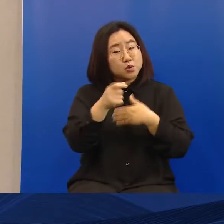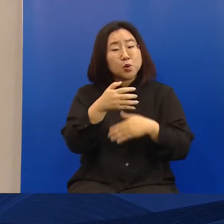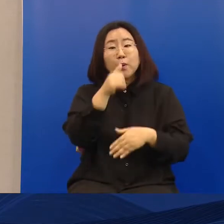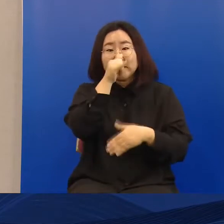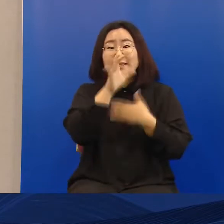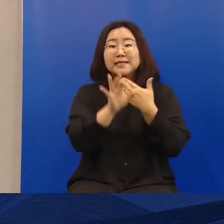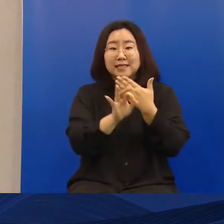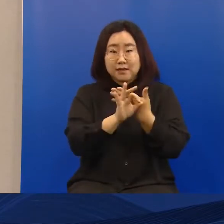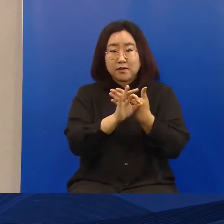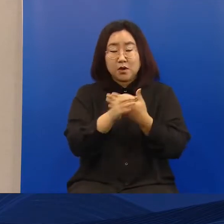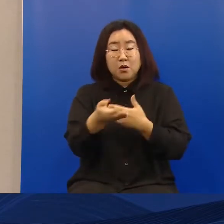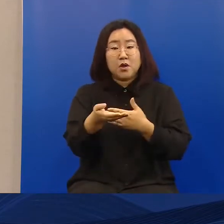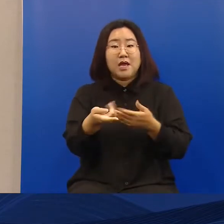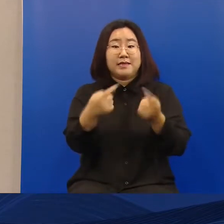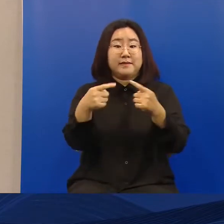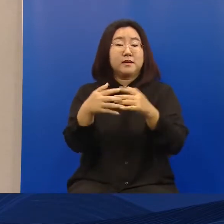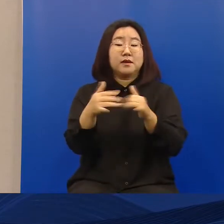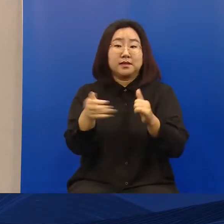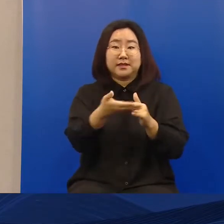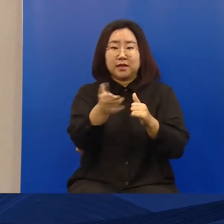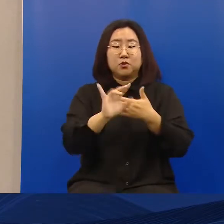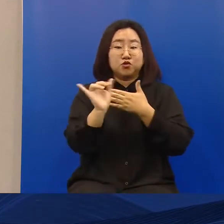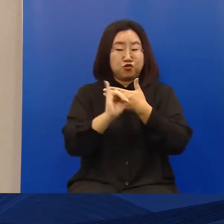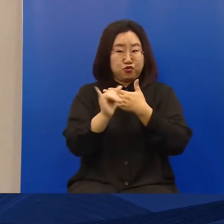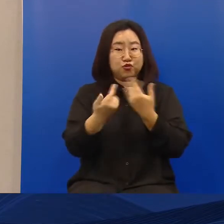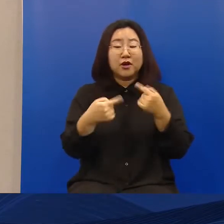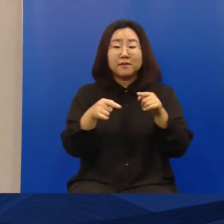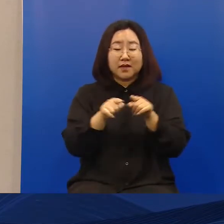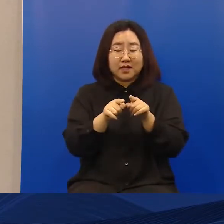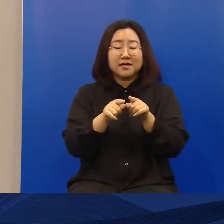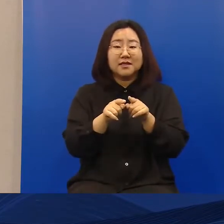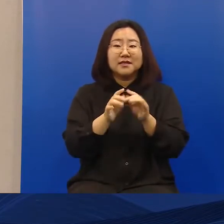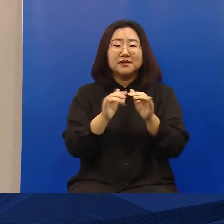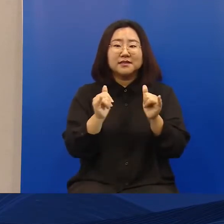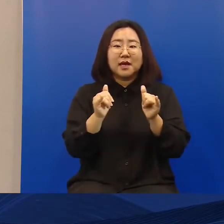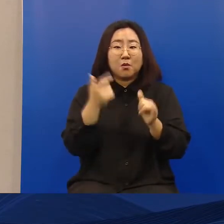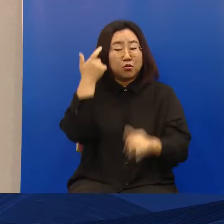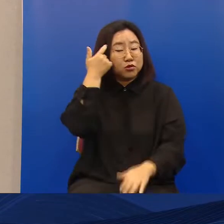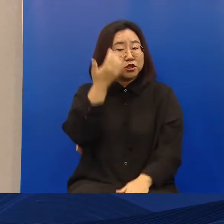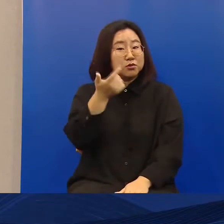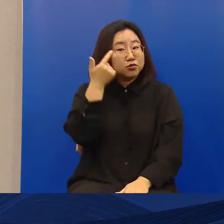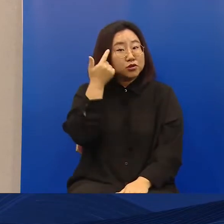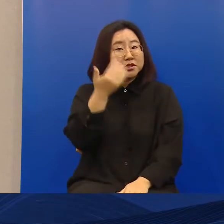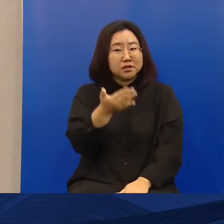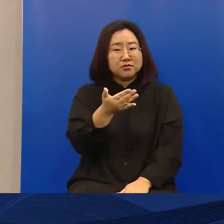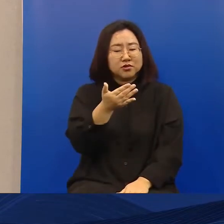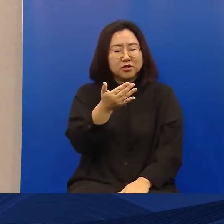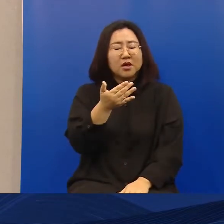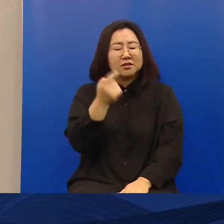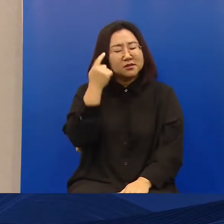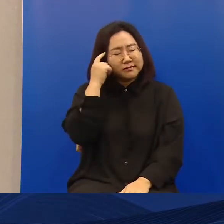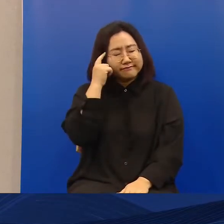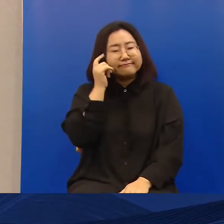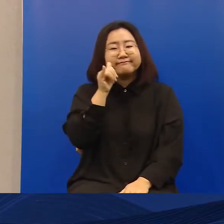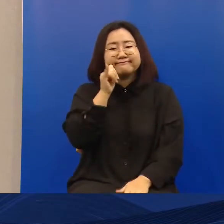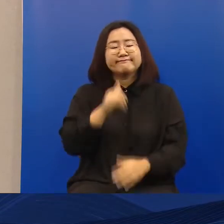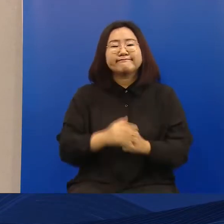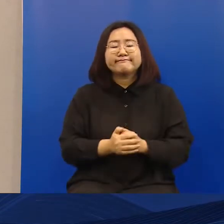되면 플로어에 계신 분들 또 유튜브로 함께 하시는 분들의 질의응답 시간도 가져갈까